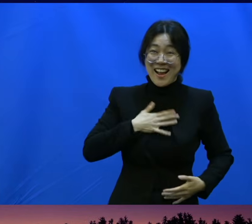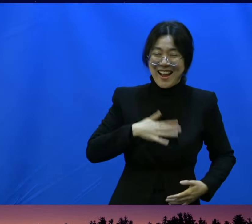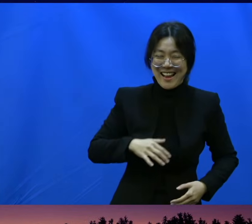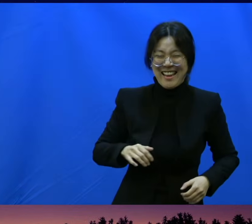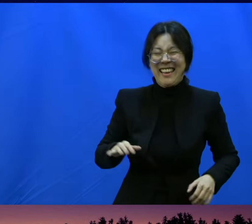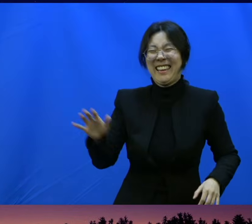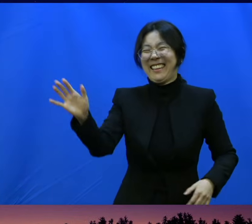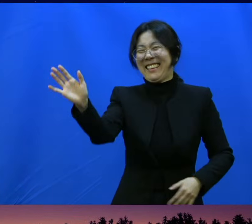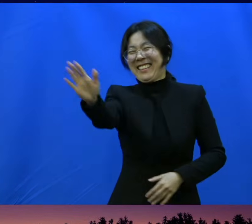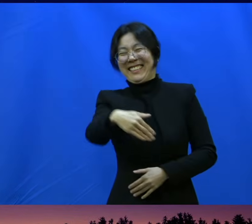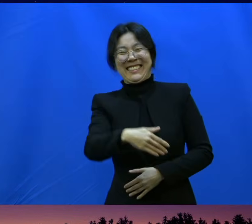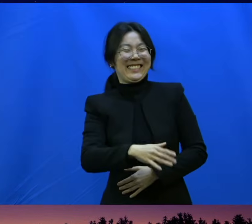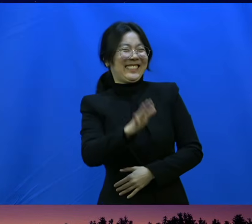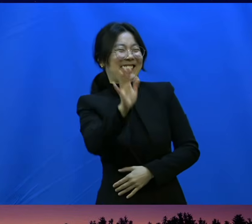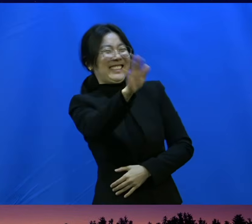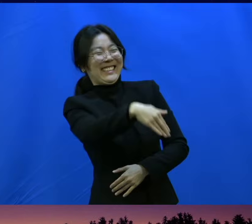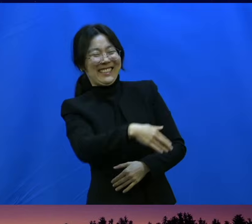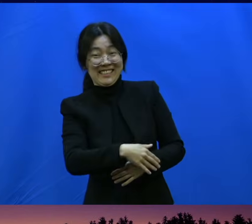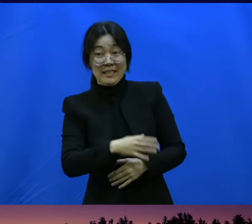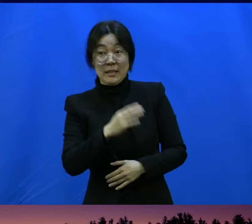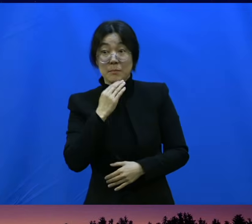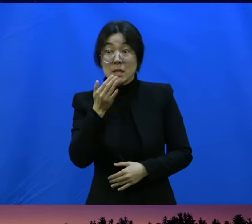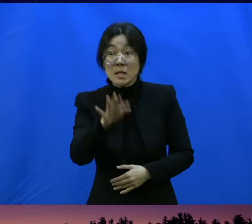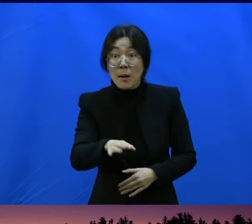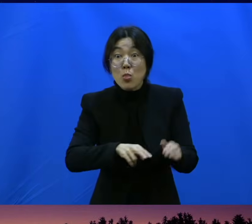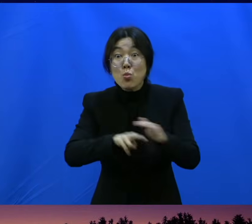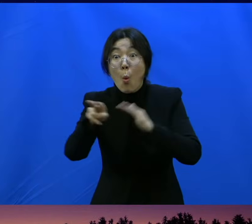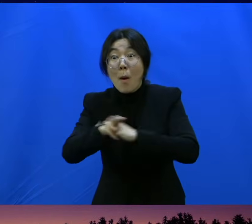근데 도망을 칠 때는 이게 단점이 돼요.